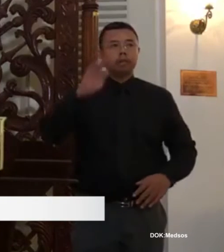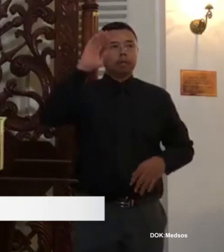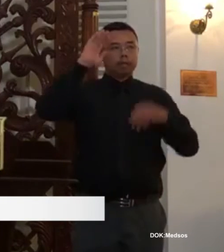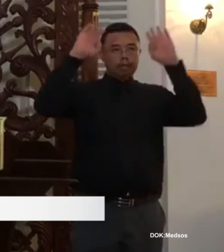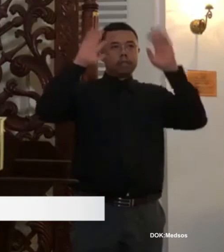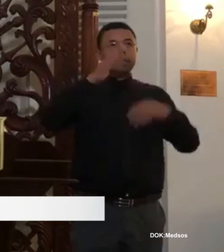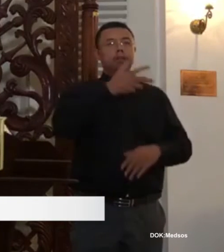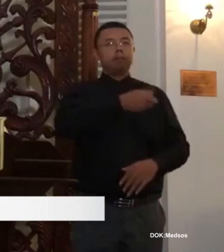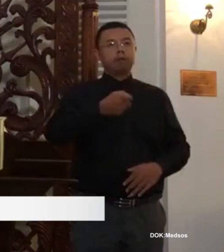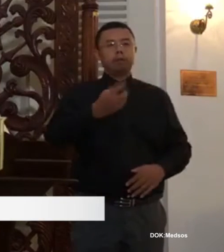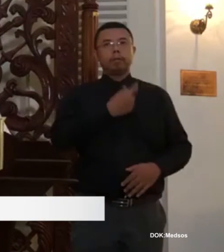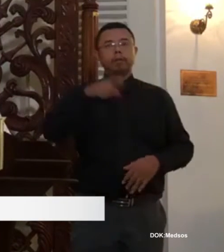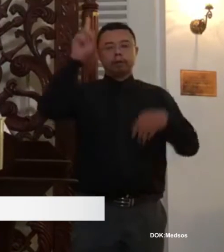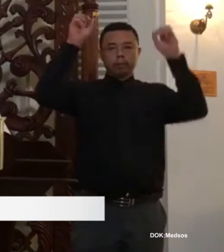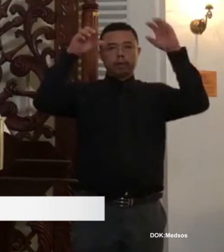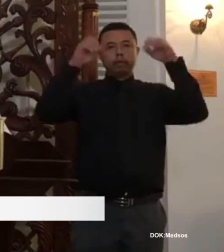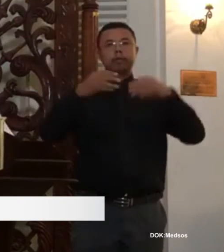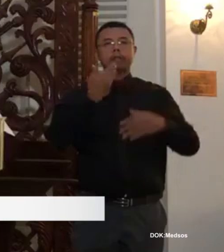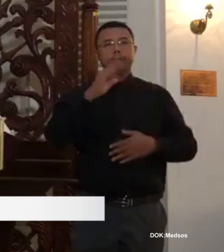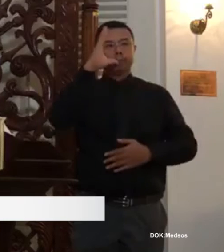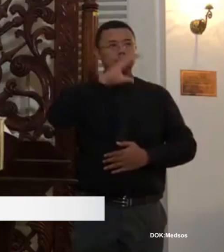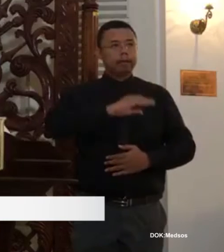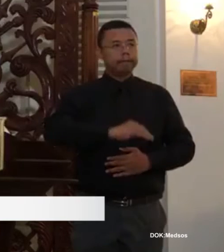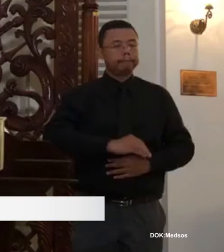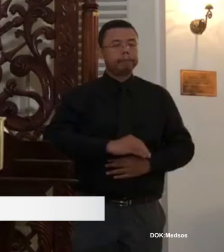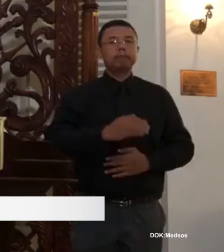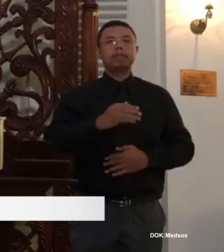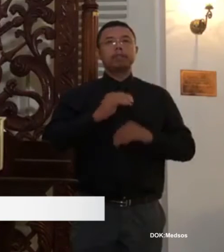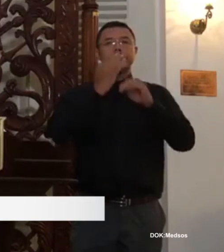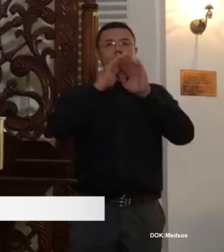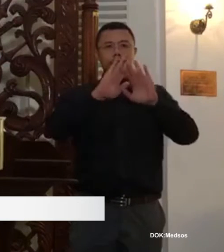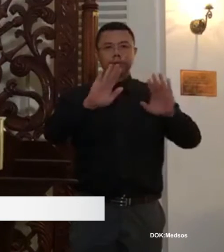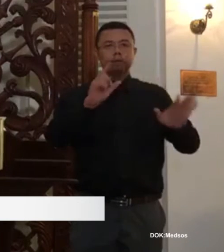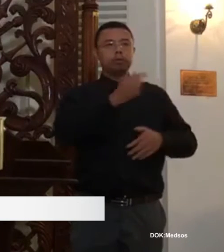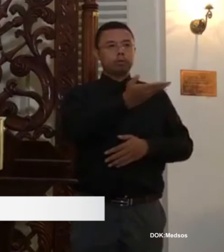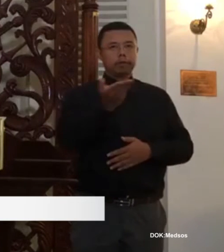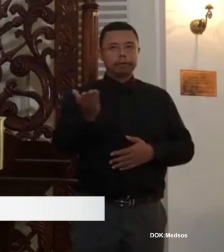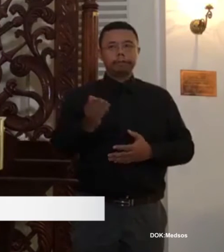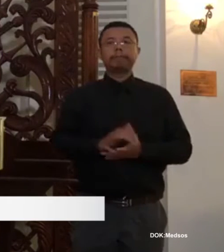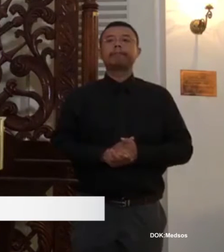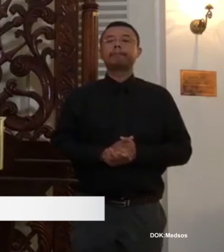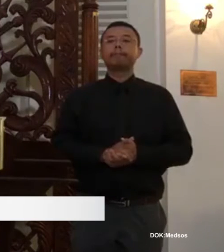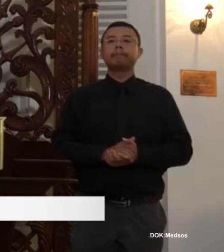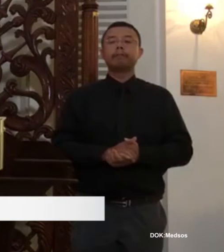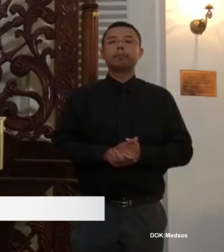Assalamualaikum warahmatullahi wabarakatuh. Selamat malam, salam sejahtera untuk semuanya.